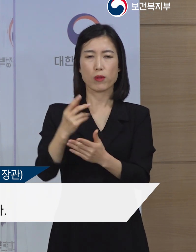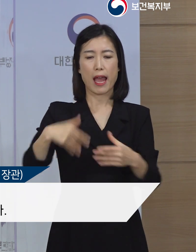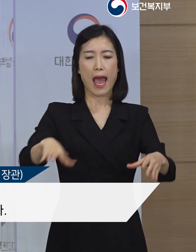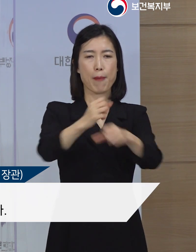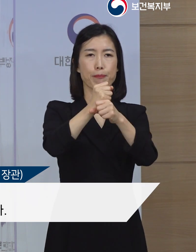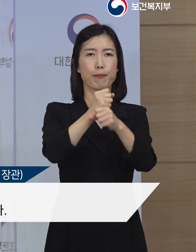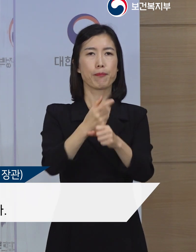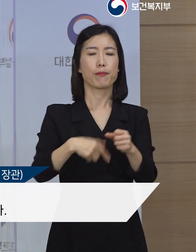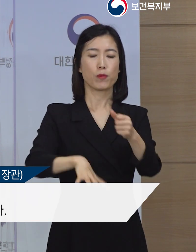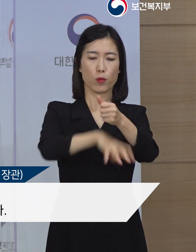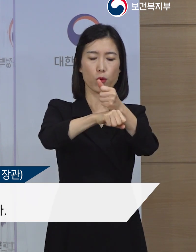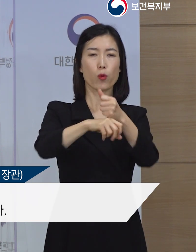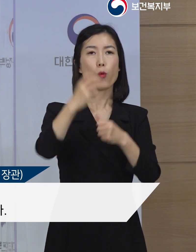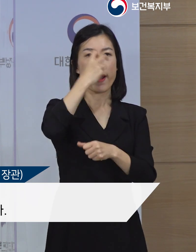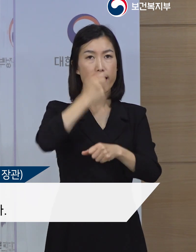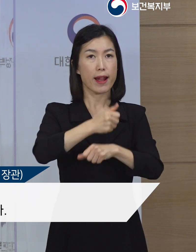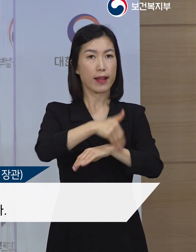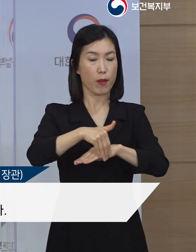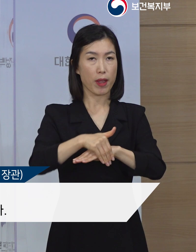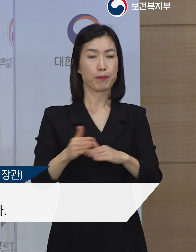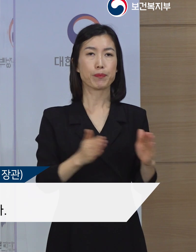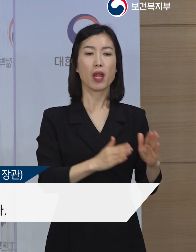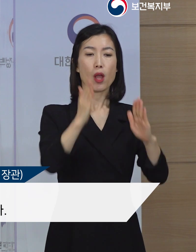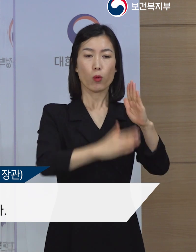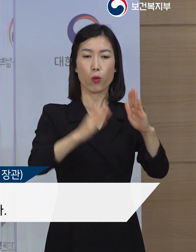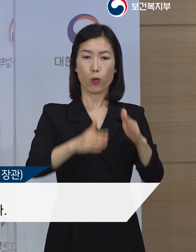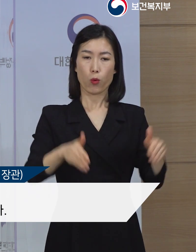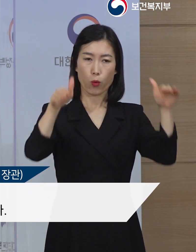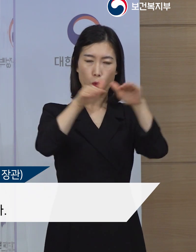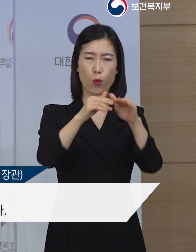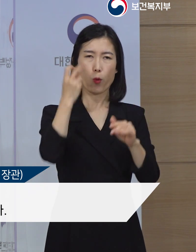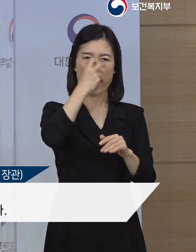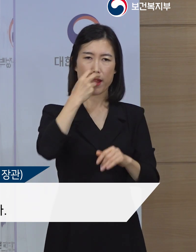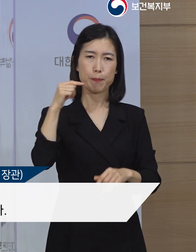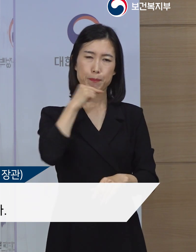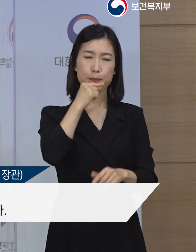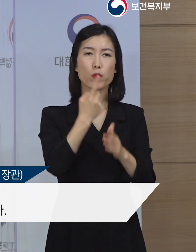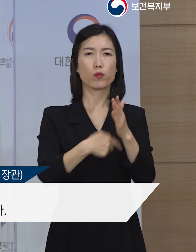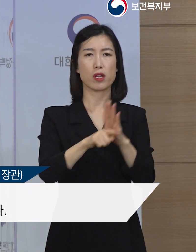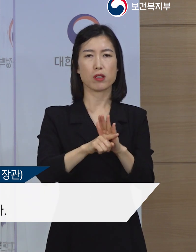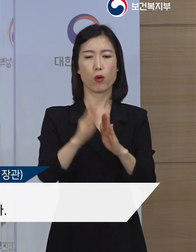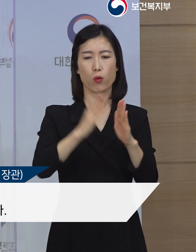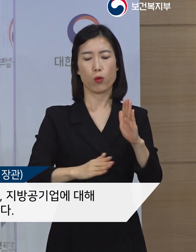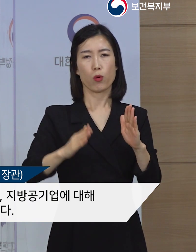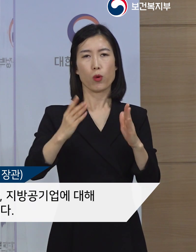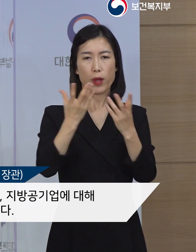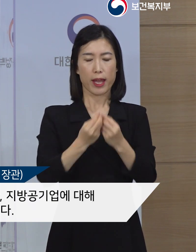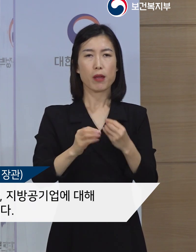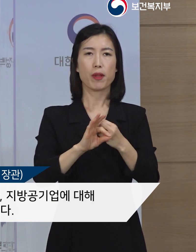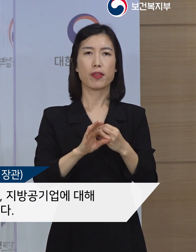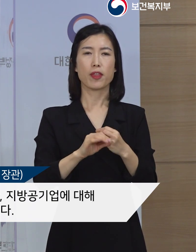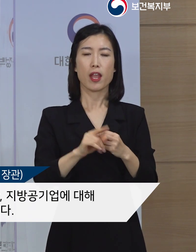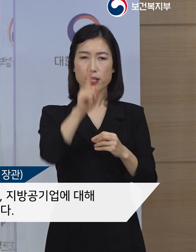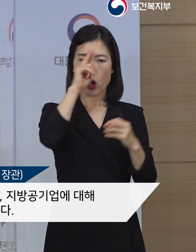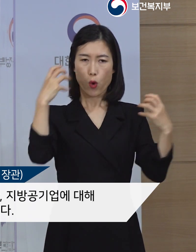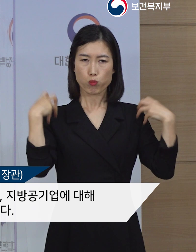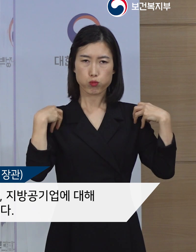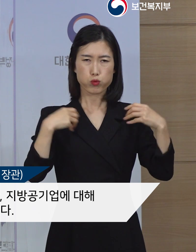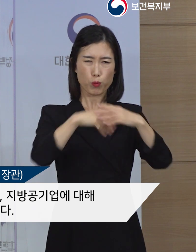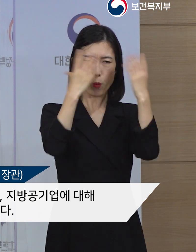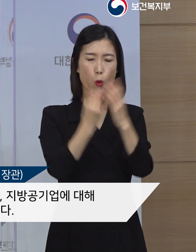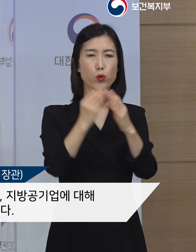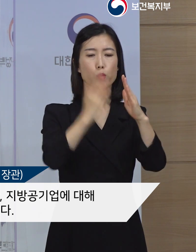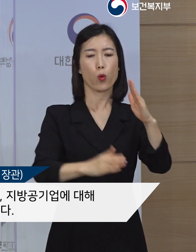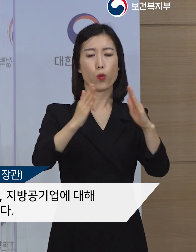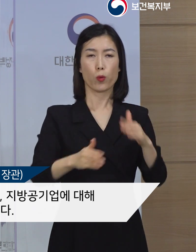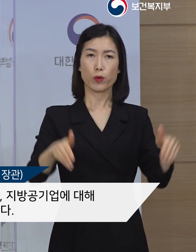공공부문의 방역관리도 더욱 강화하여 사회적 거리두기 실천을 솔선수범하겠습니다. 전국의 모든